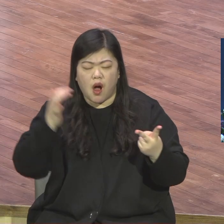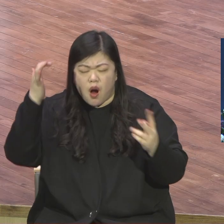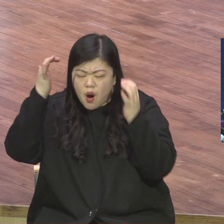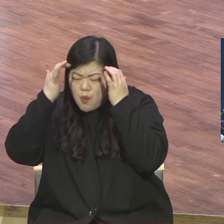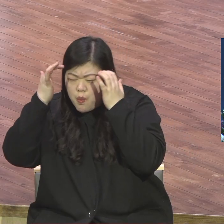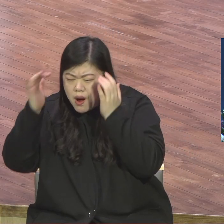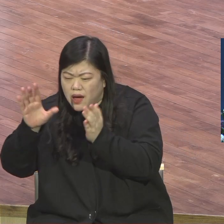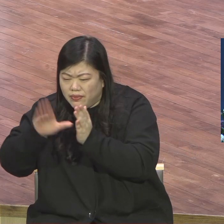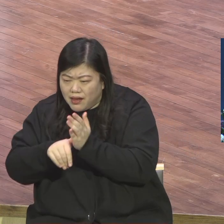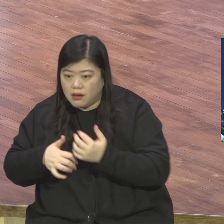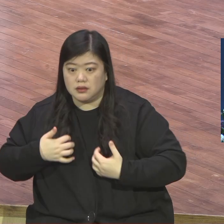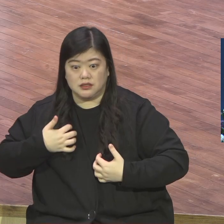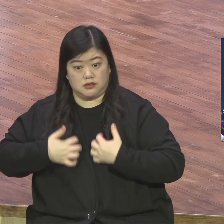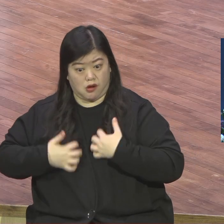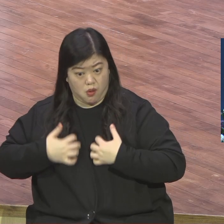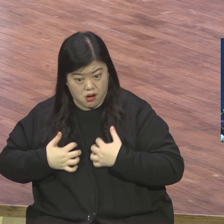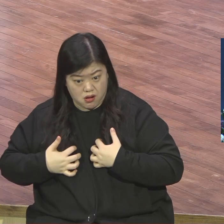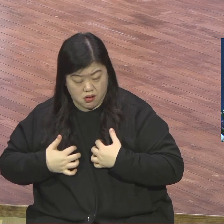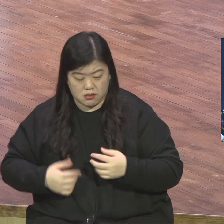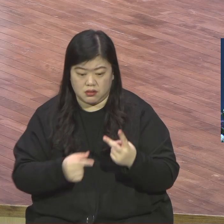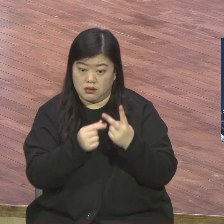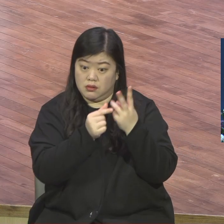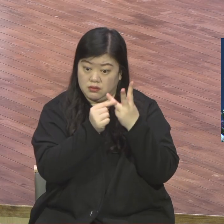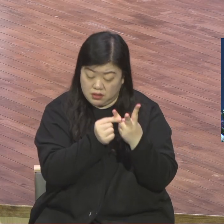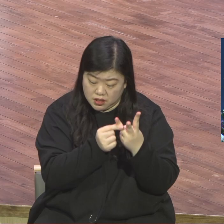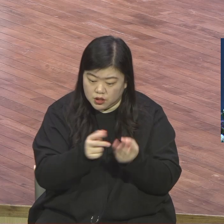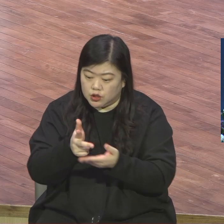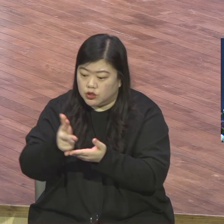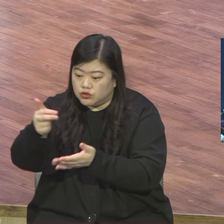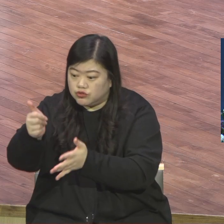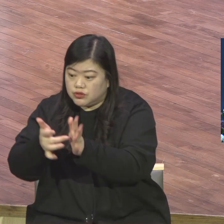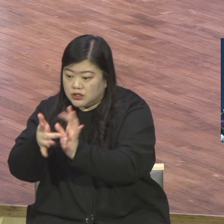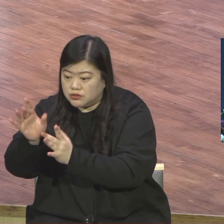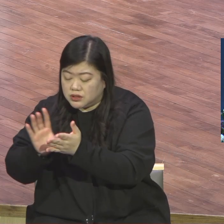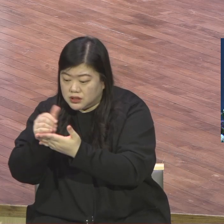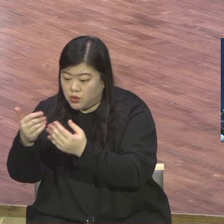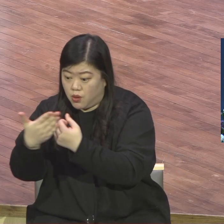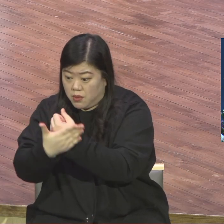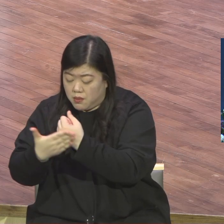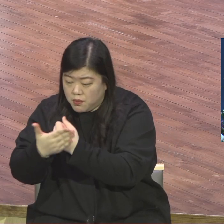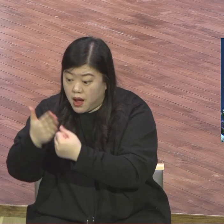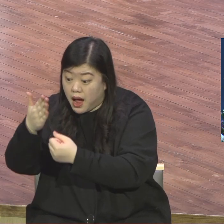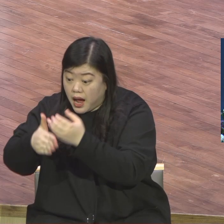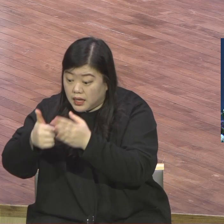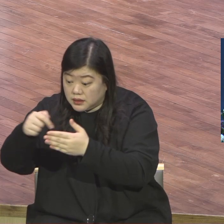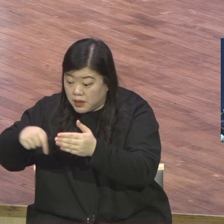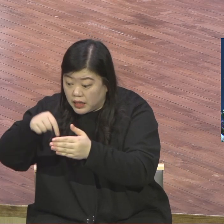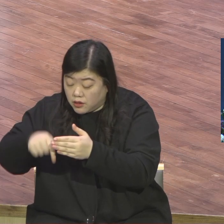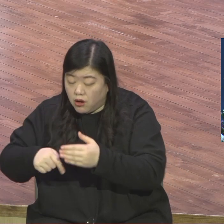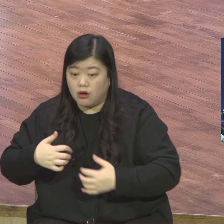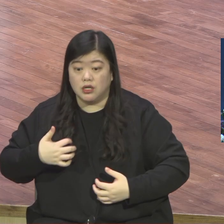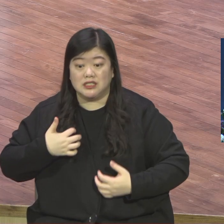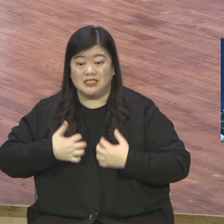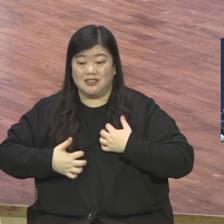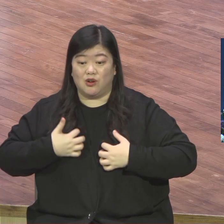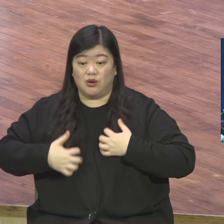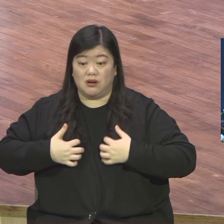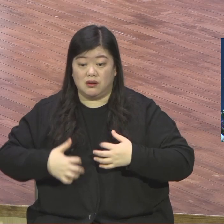중에도 즐거워하나니 11절에는 우리 주 예수 그리스도를 말미암아 하나님 안에서 즐거워하느니라.